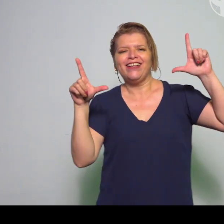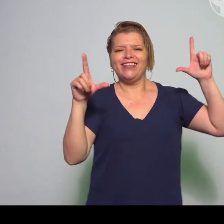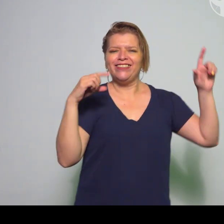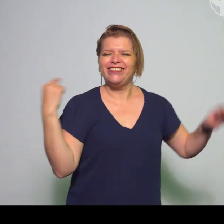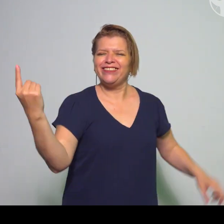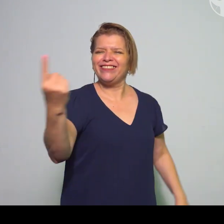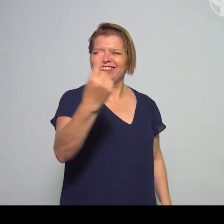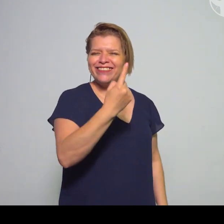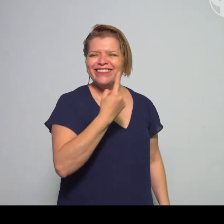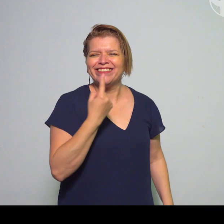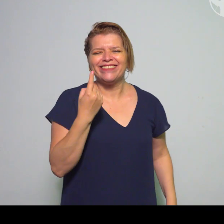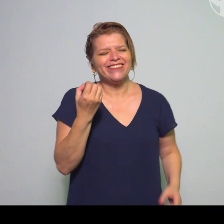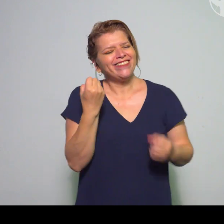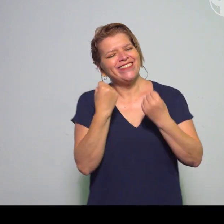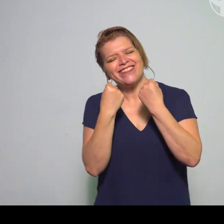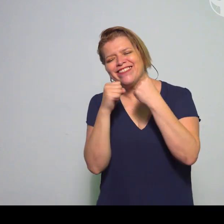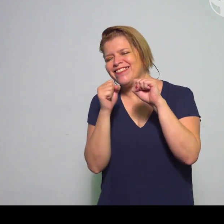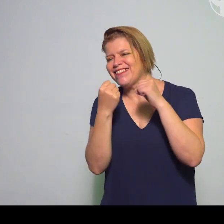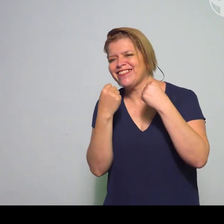admirar.